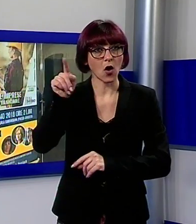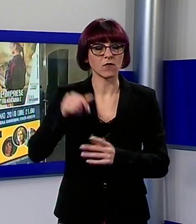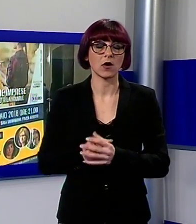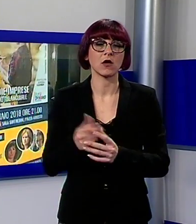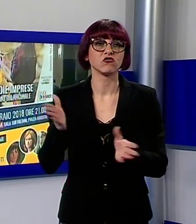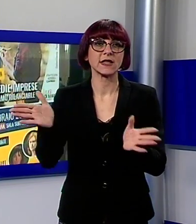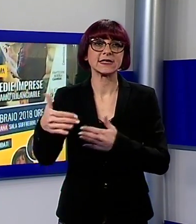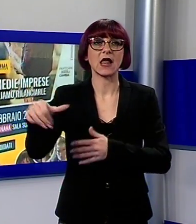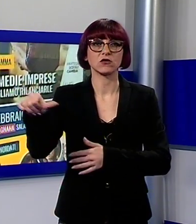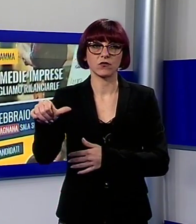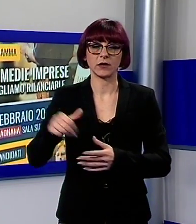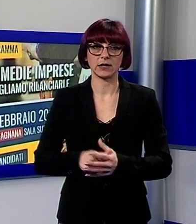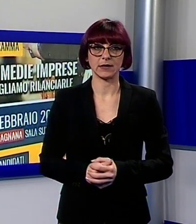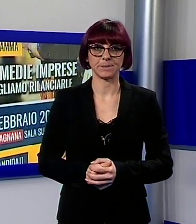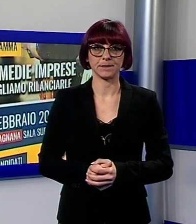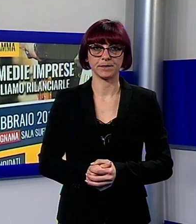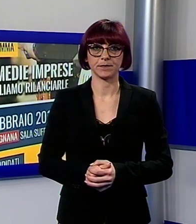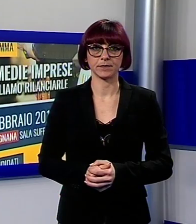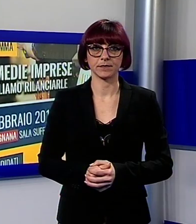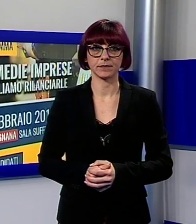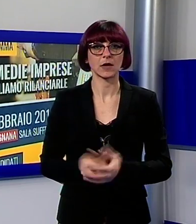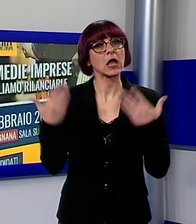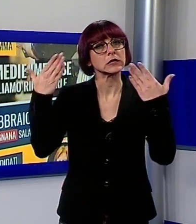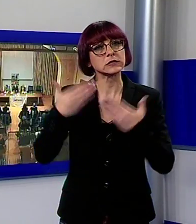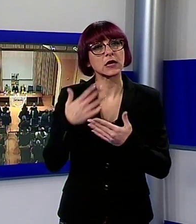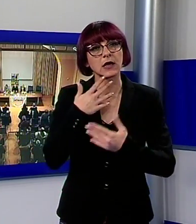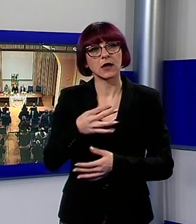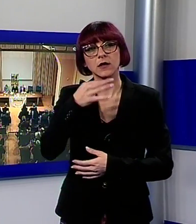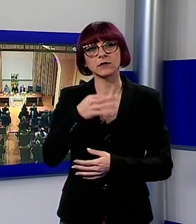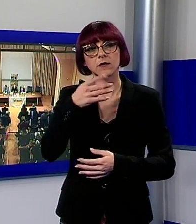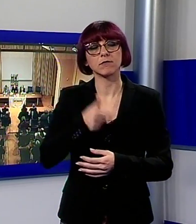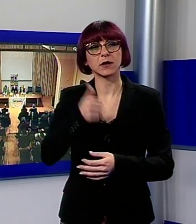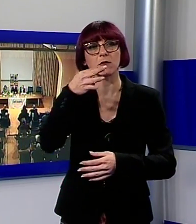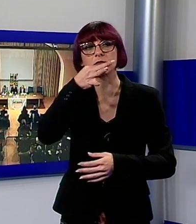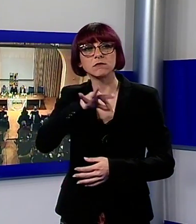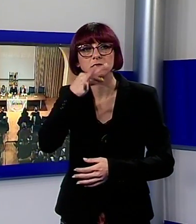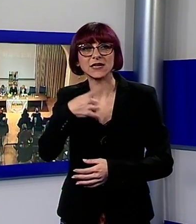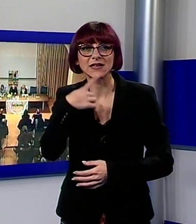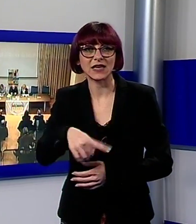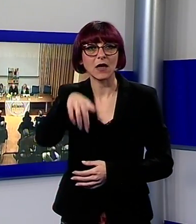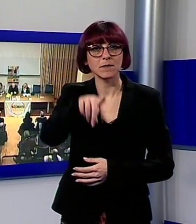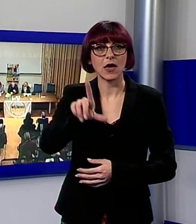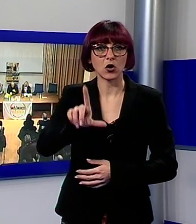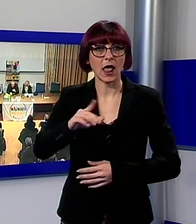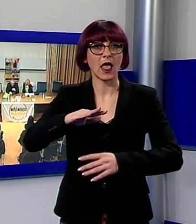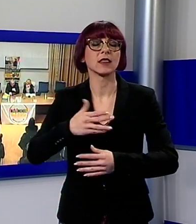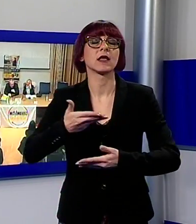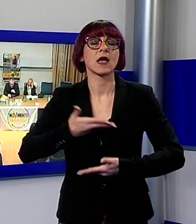ricetta per il rilancio delle aziende. La serata è stata aperta da Piero Landi, candidato al collegio uninominale per la Camera, che